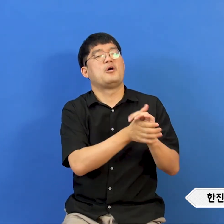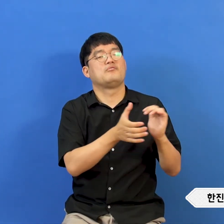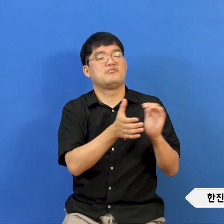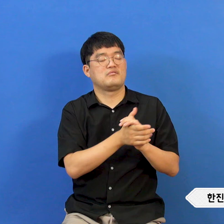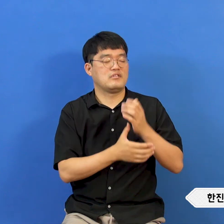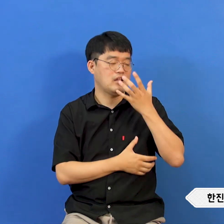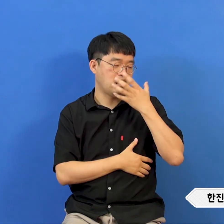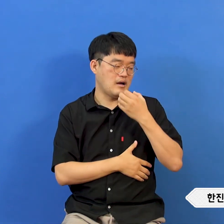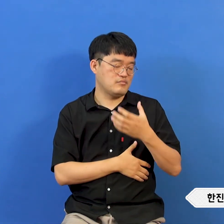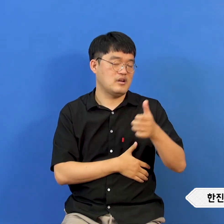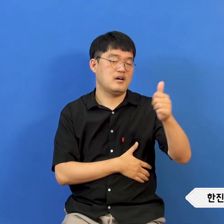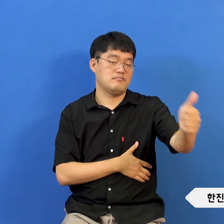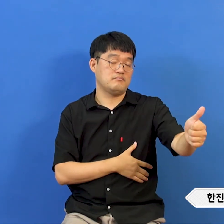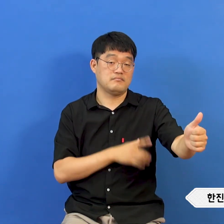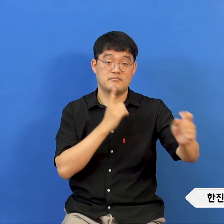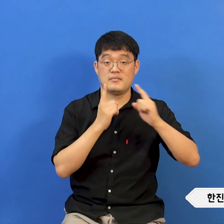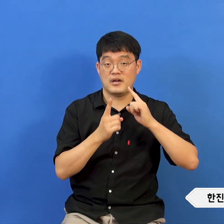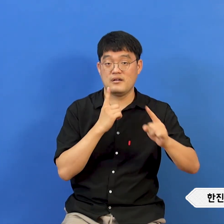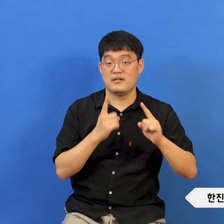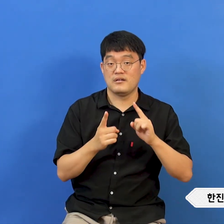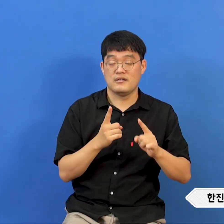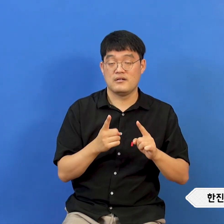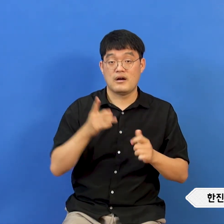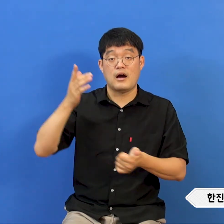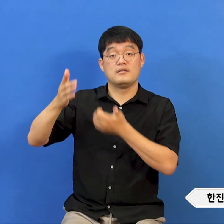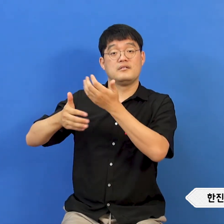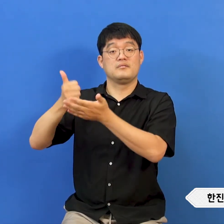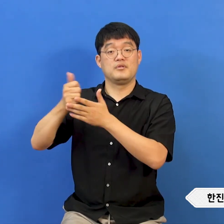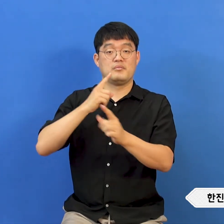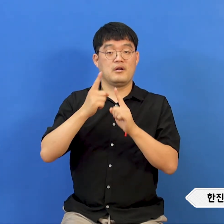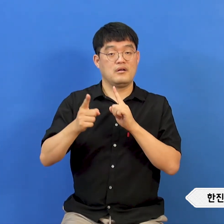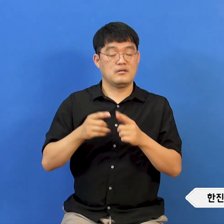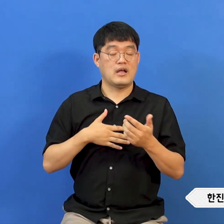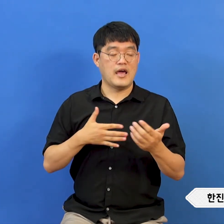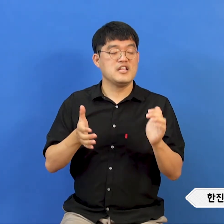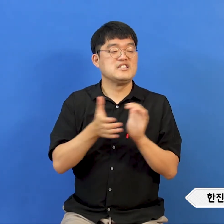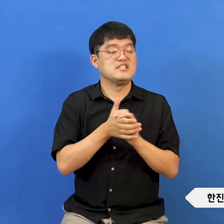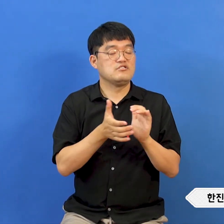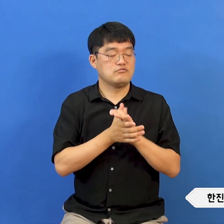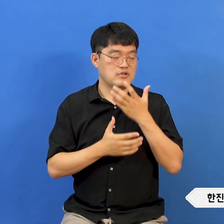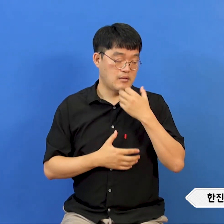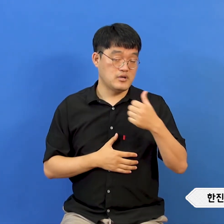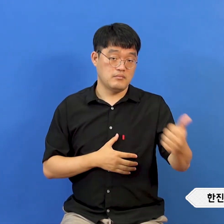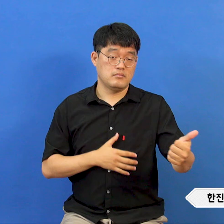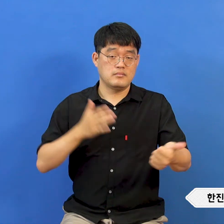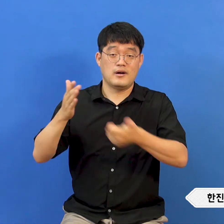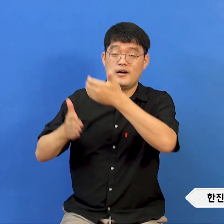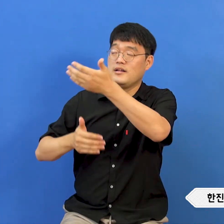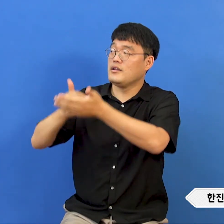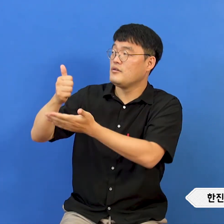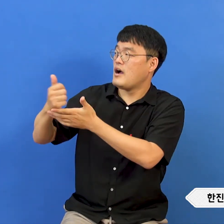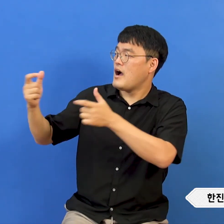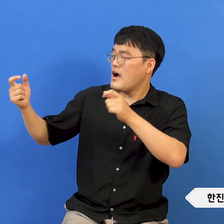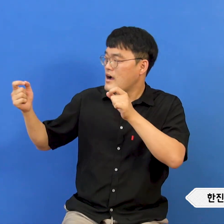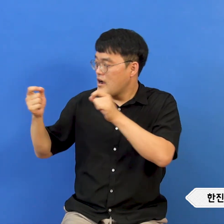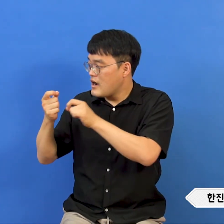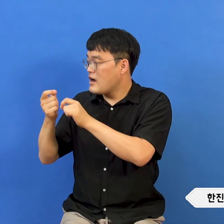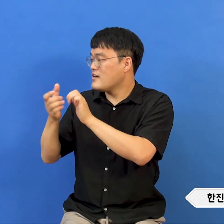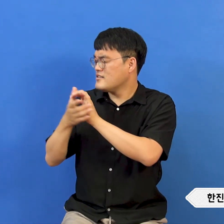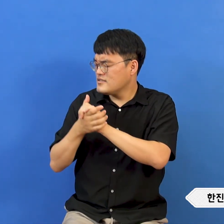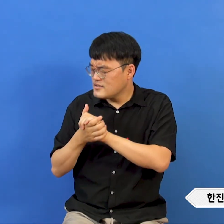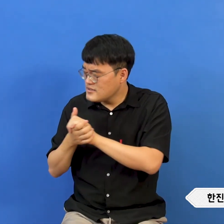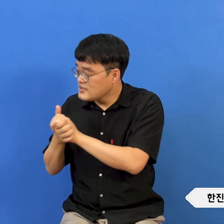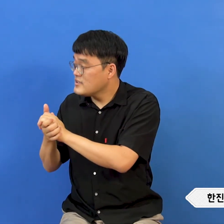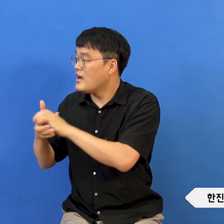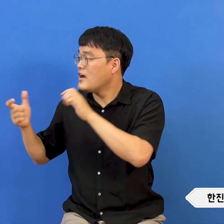하나님이 아브라함은 내 친구다, 그렇게 하나님이 말씀하셨습니다. 얼마나 하나님을 친구처럼